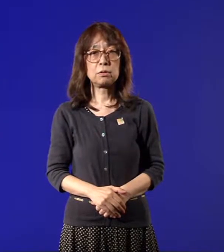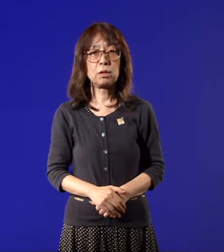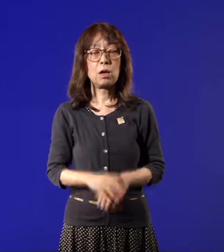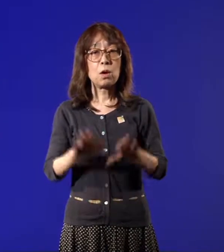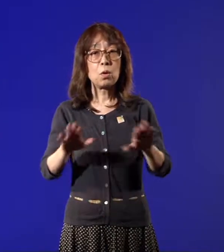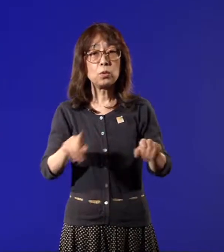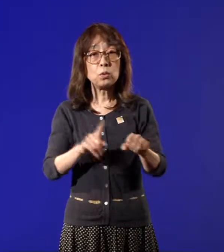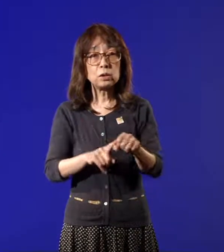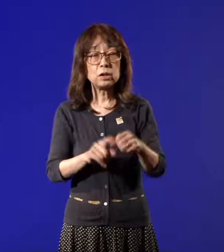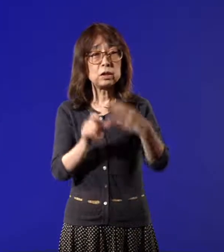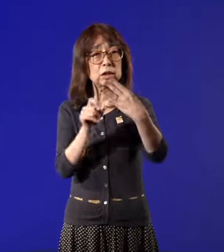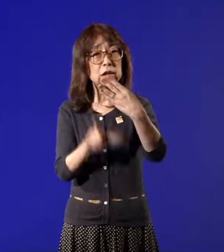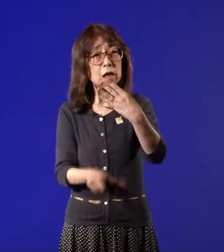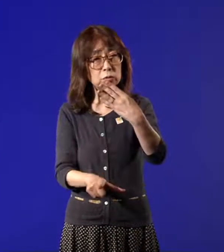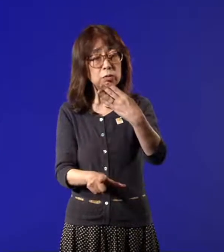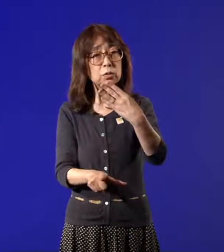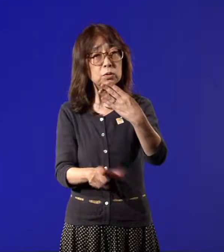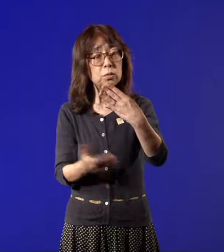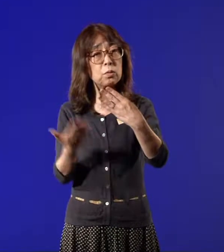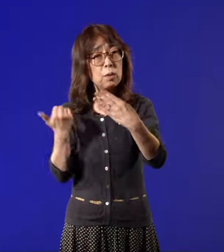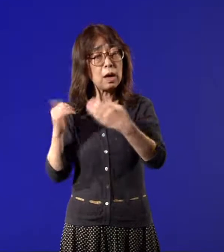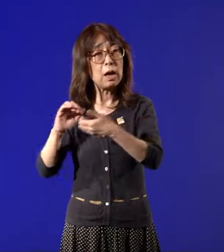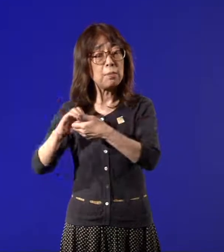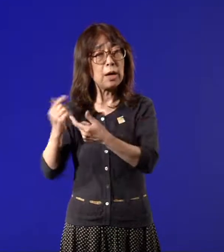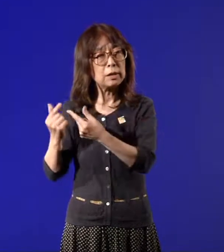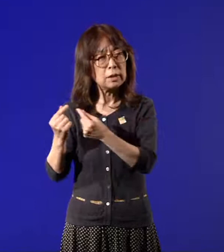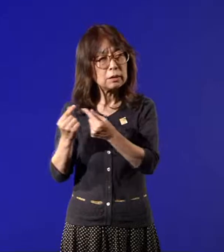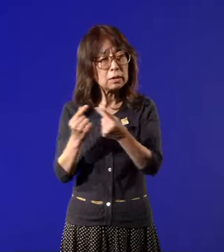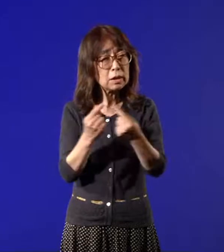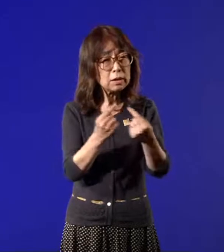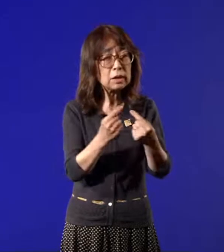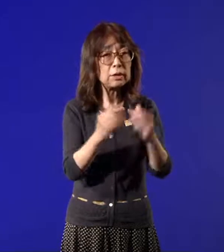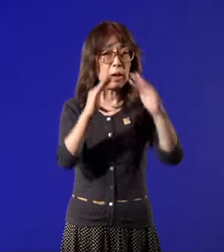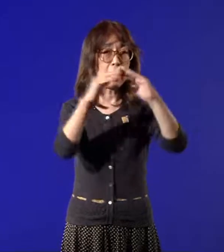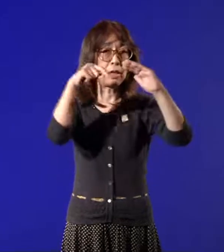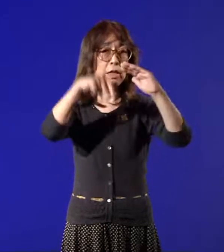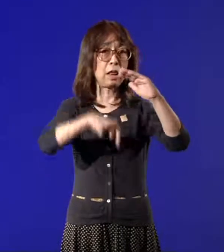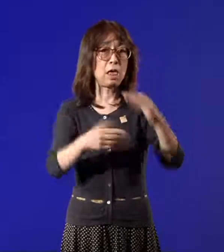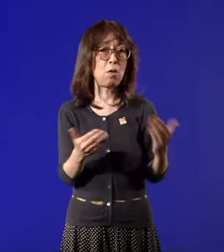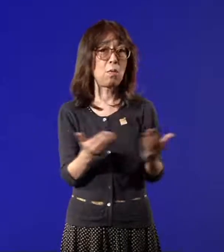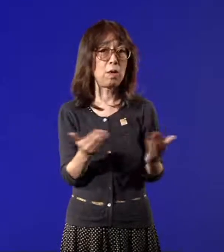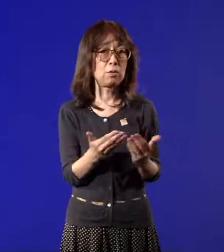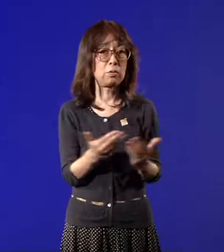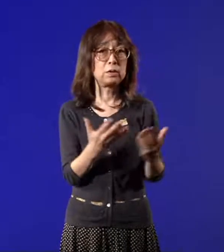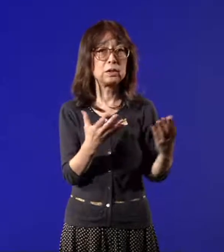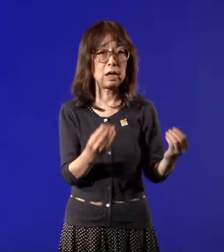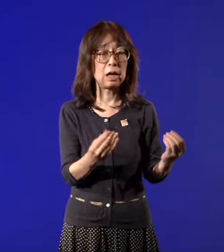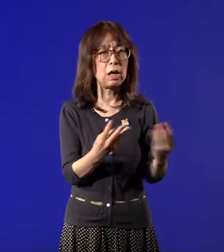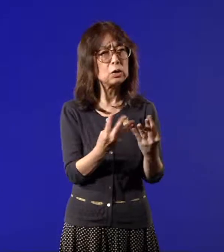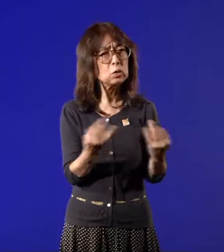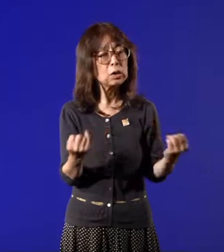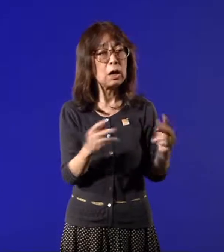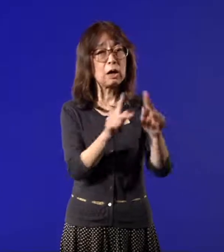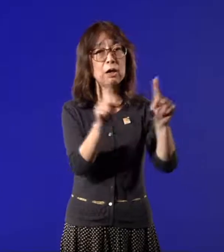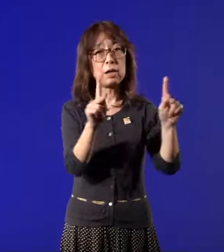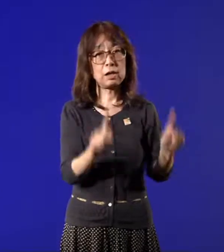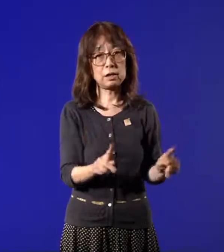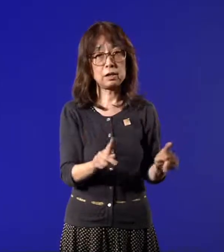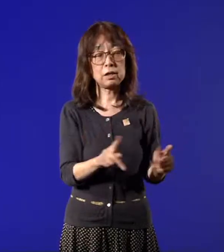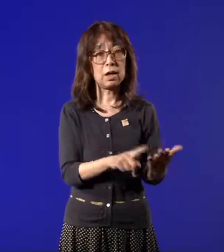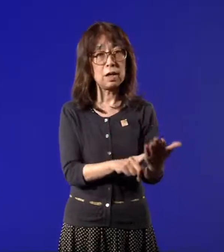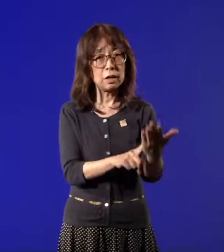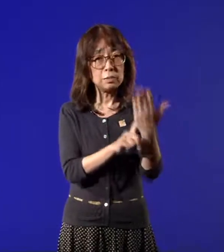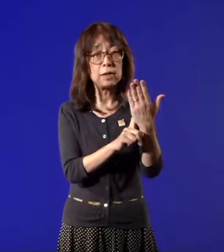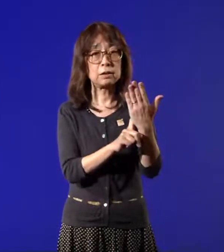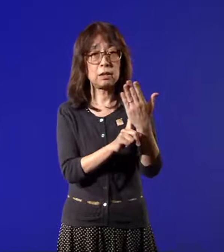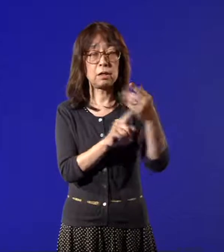今年の4月は暫定的にですねテレワークというものをやりましたけれどもいくつかの課題がありました。一